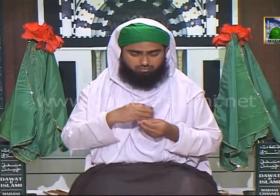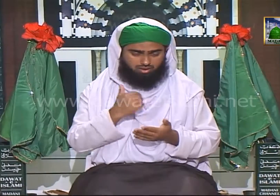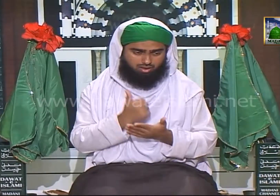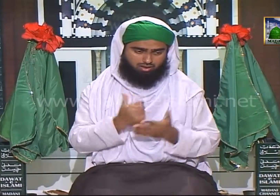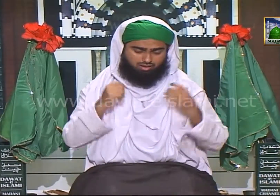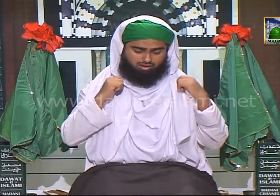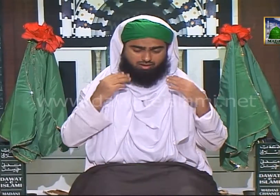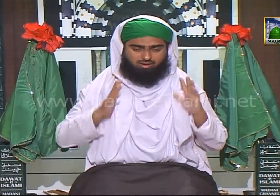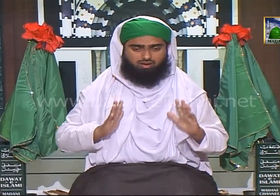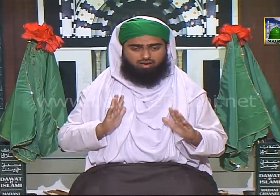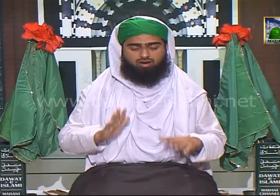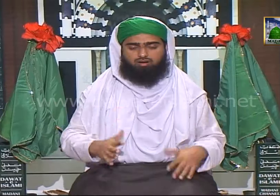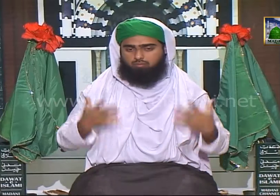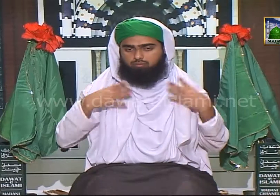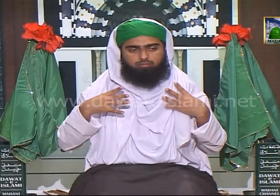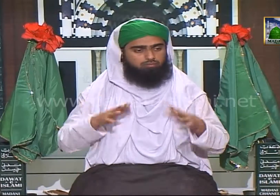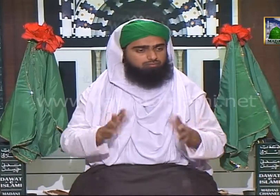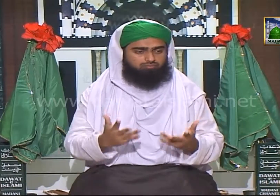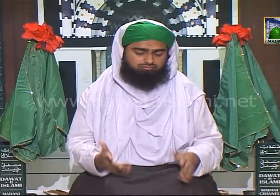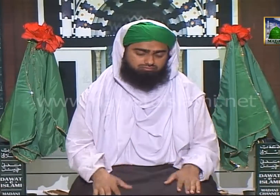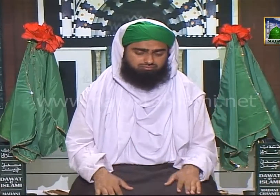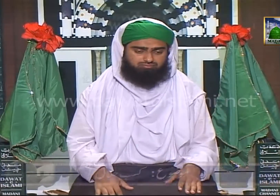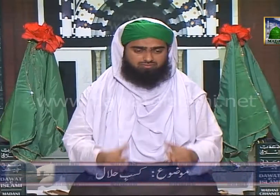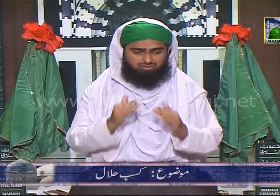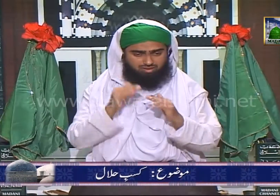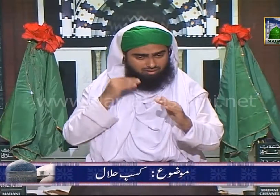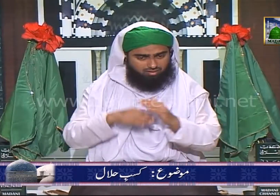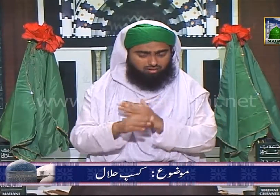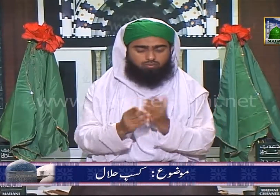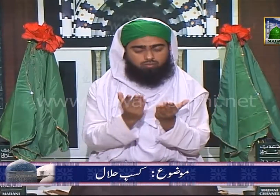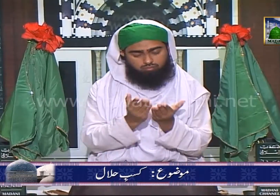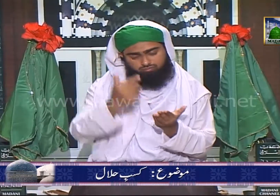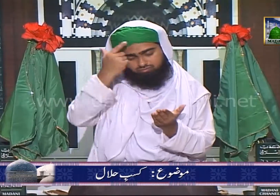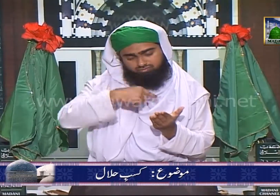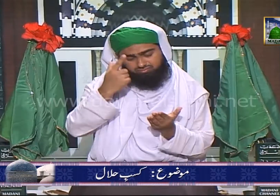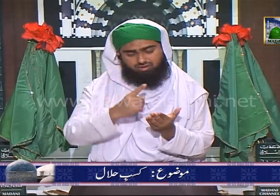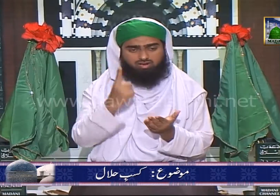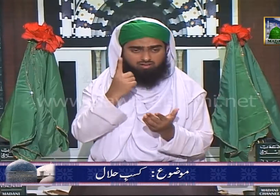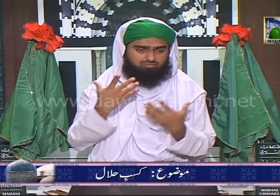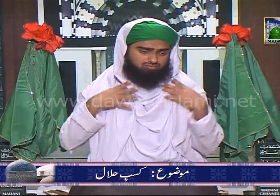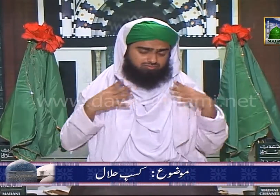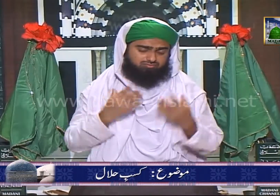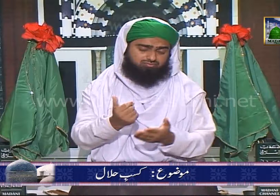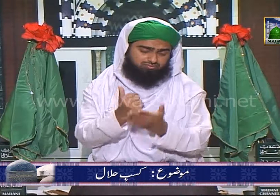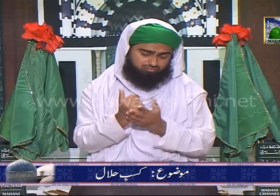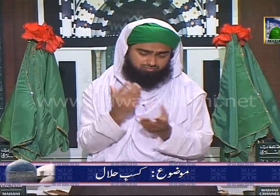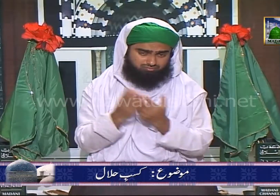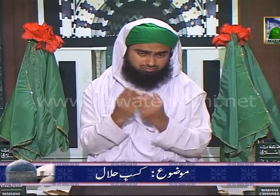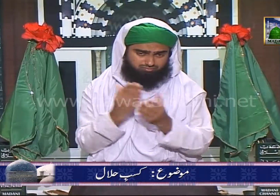روئے, گھر پہنچے, رو رو کر اللہ کی بارگاہ میں دعا کی کہ یا اللہ مجھے کوئی حلال روزی کا ذریعہ عطا فرما